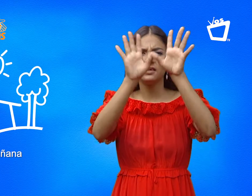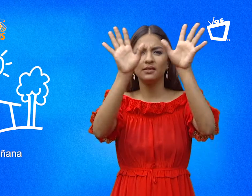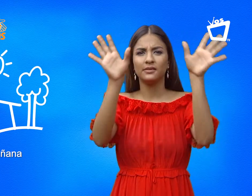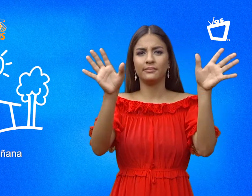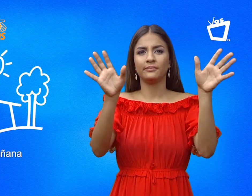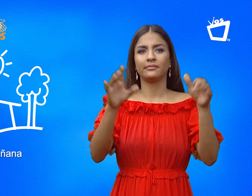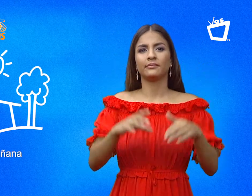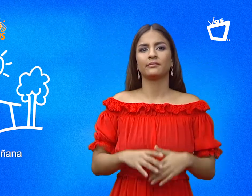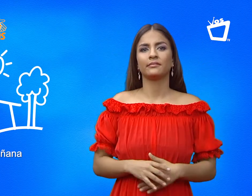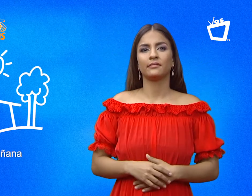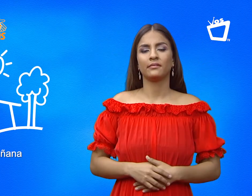mañana